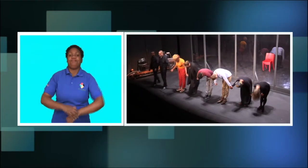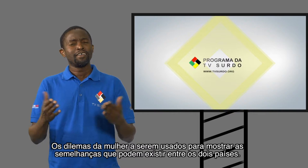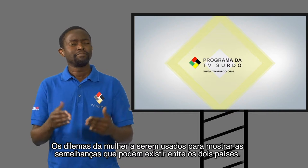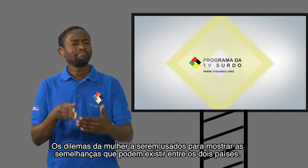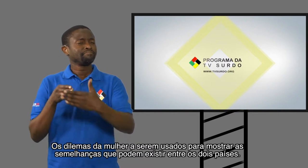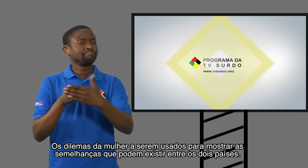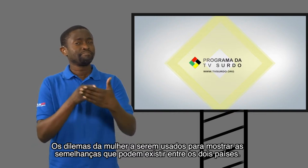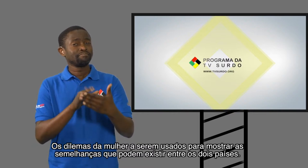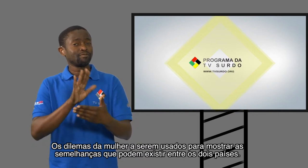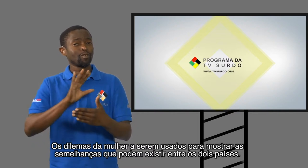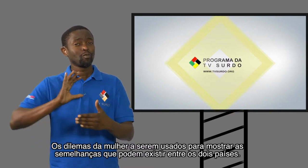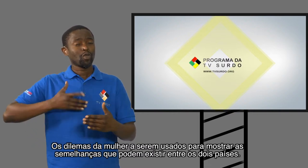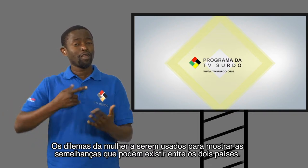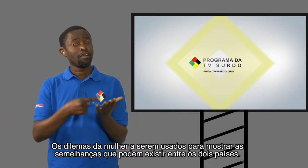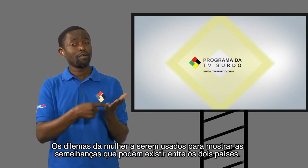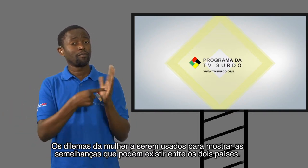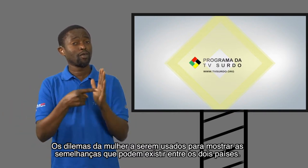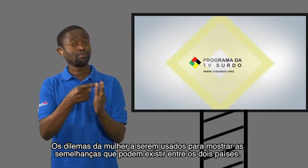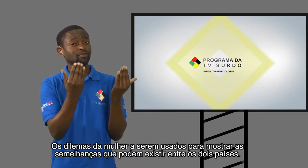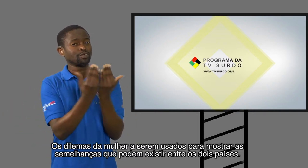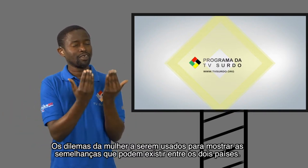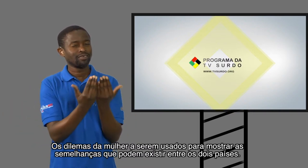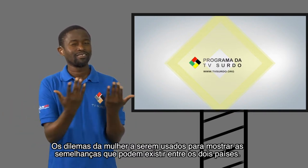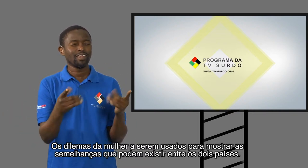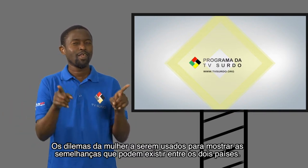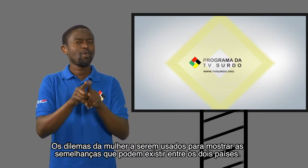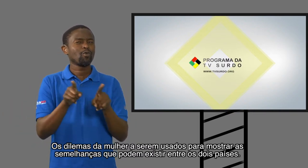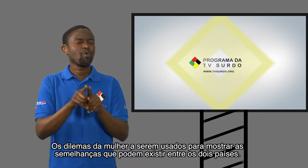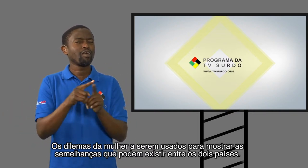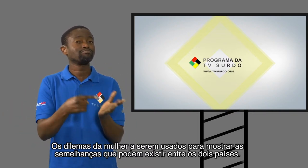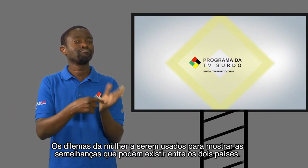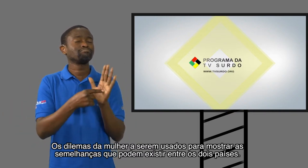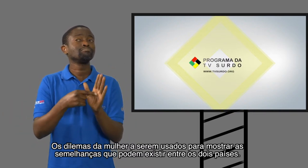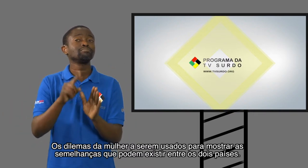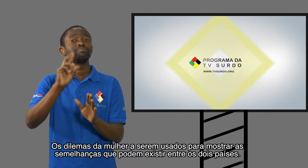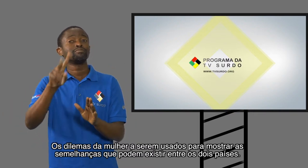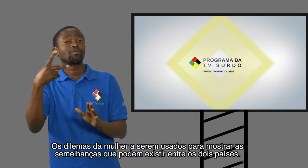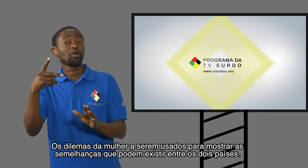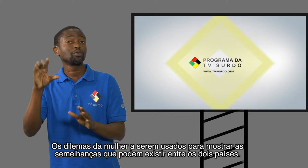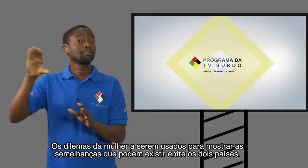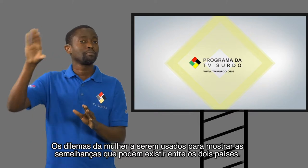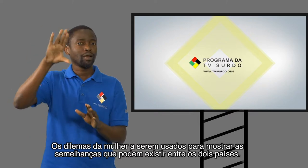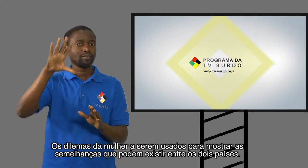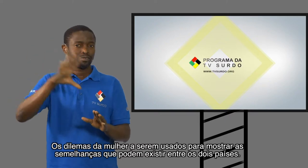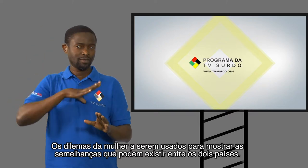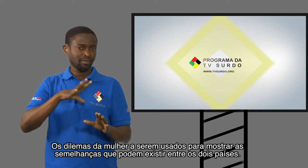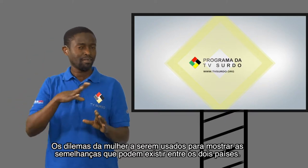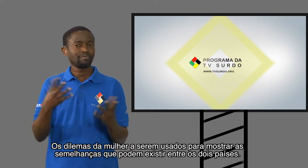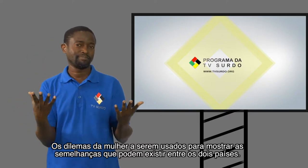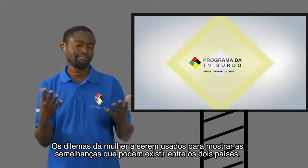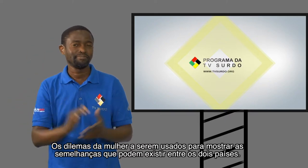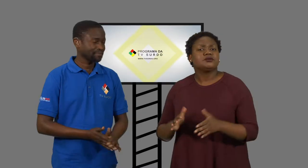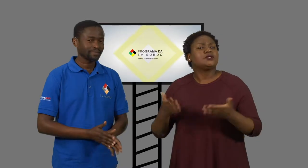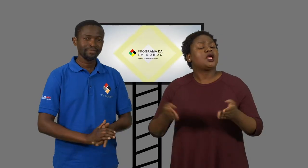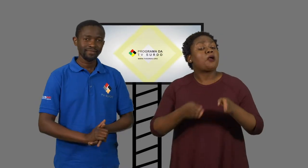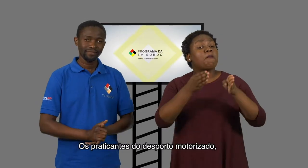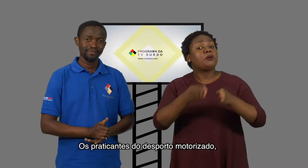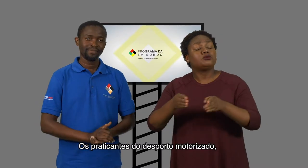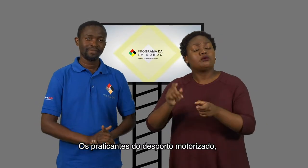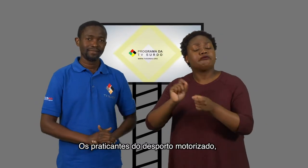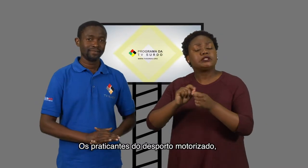Os dilemas da mulher a serem usados para mostrar as semelhanças que podem existir entre os dois países.